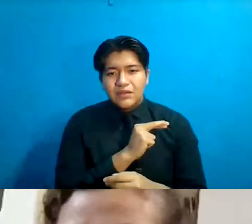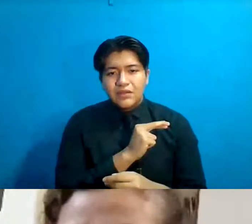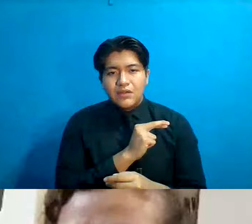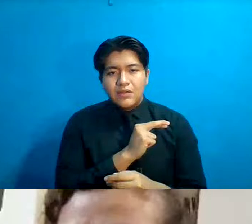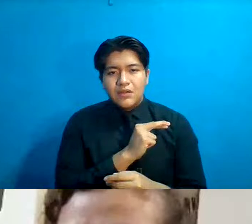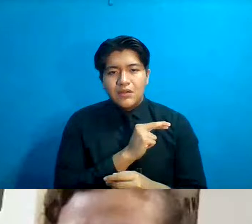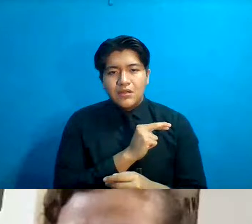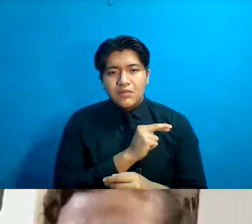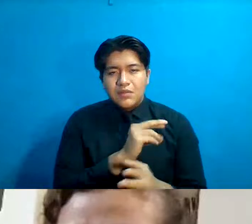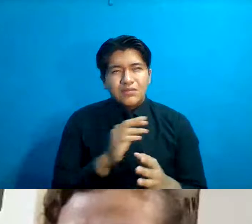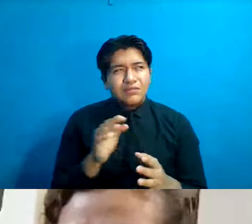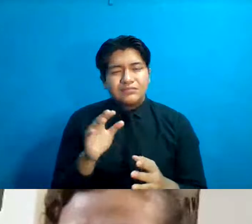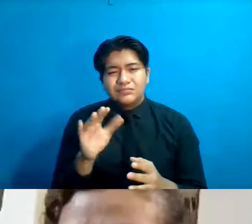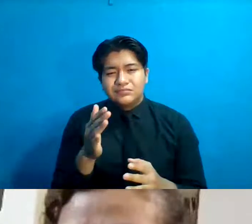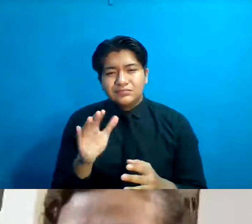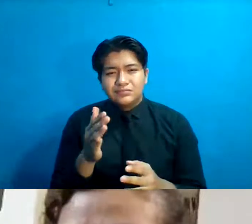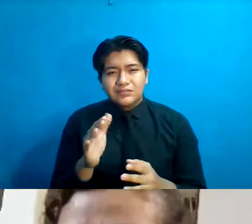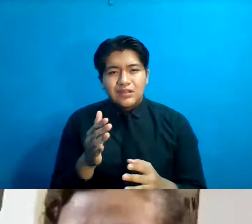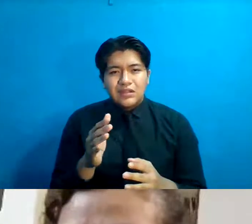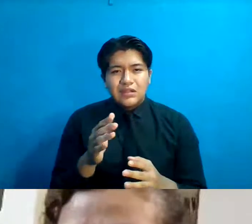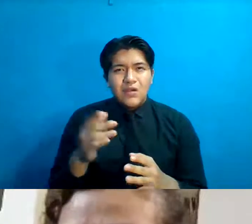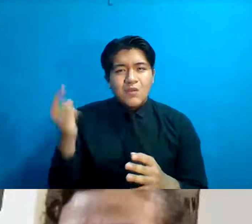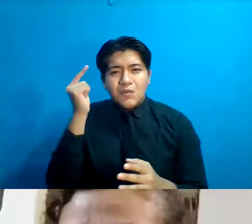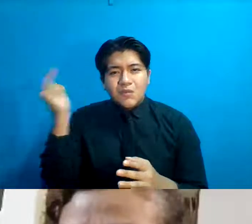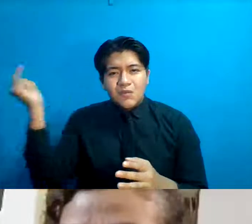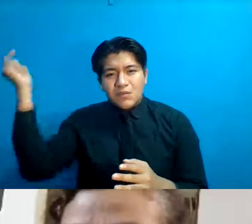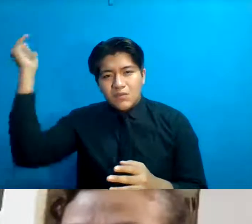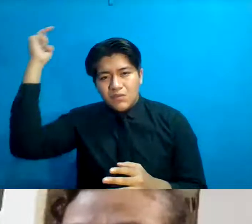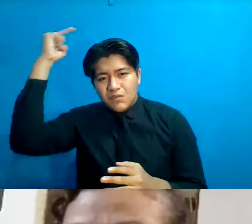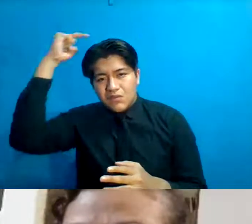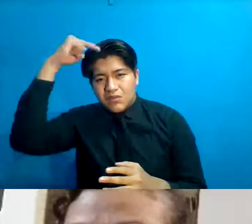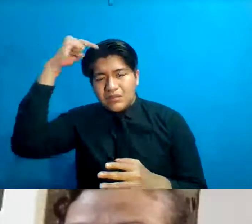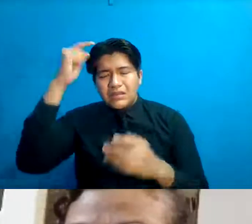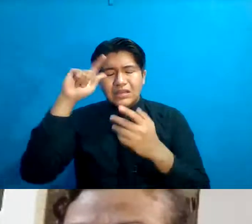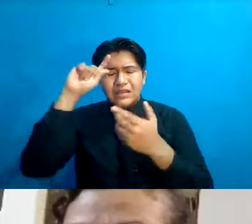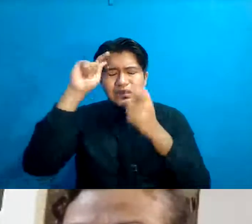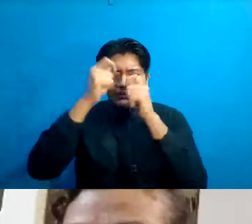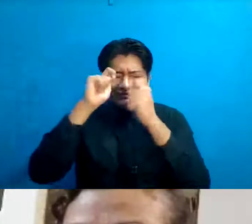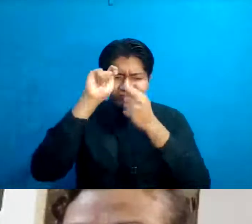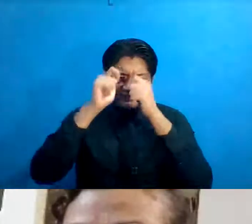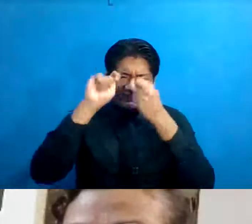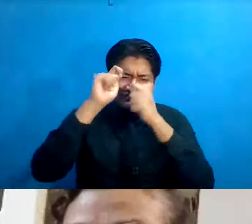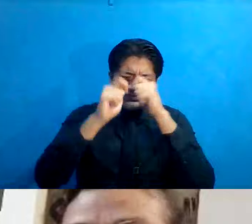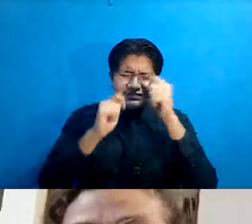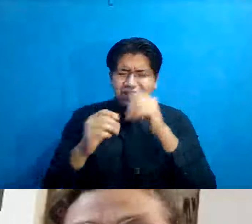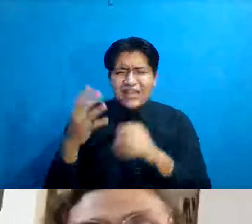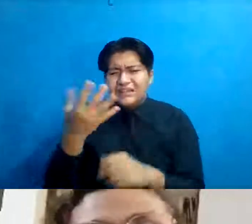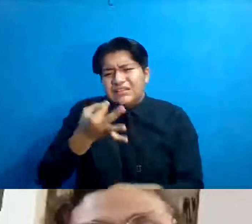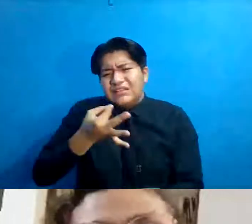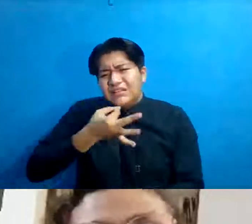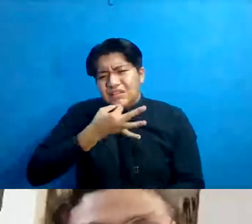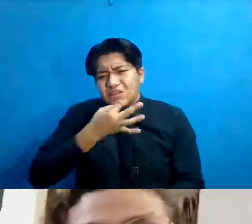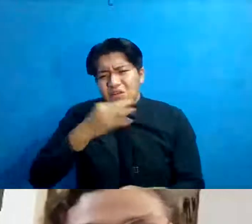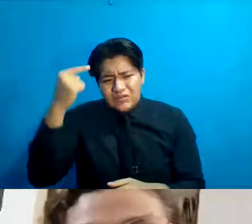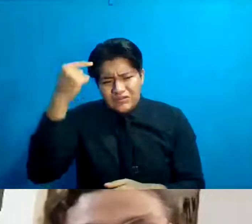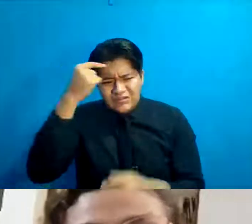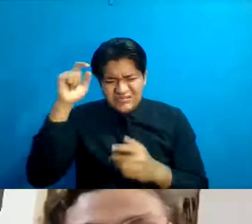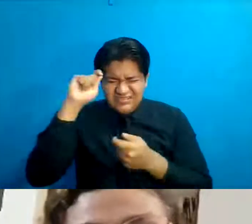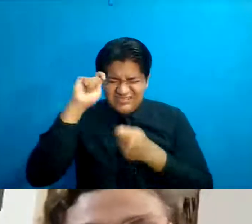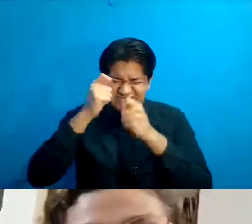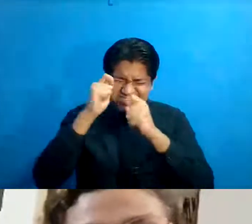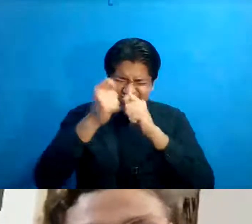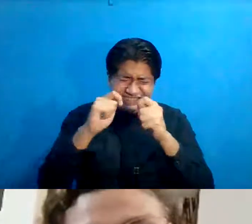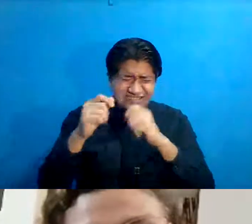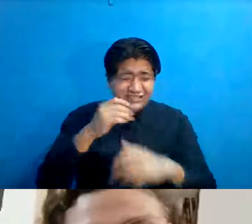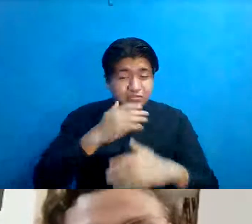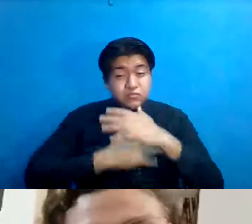pues aproximadamente la información se pasa en 3.5 segundos, es un trabajo mental bastante agotador, que de